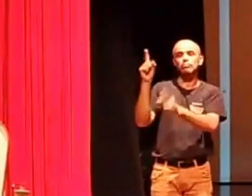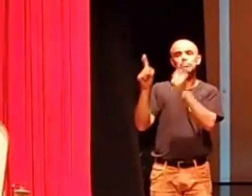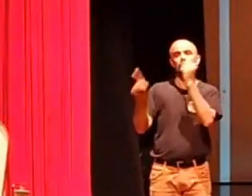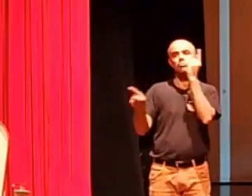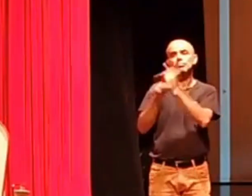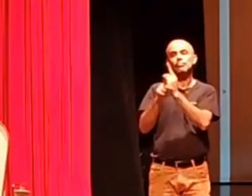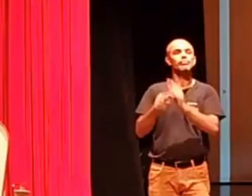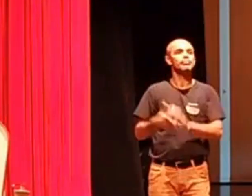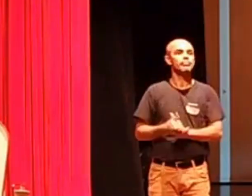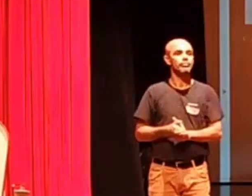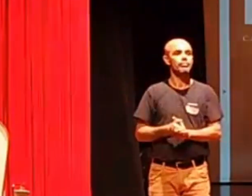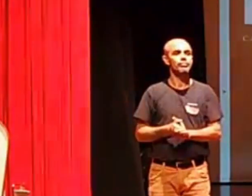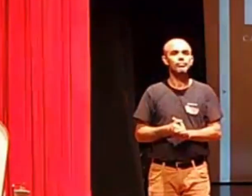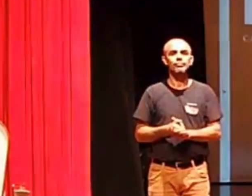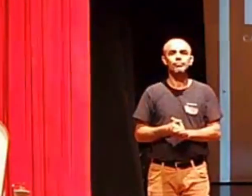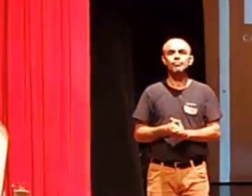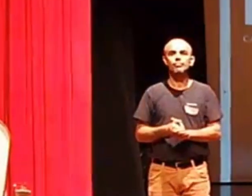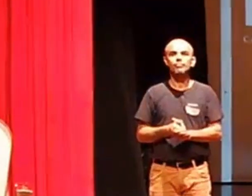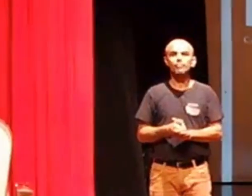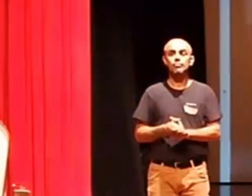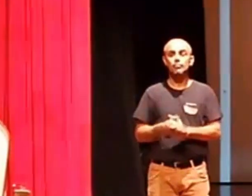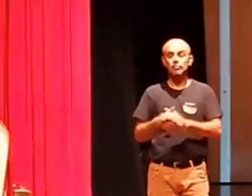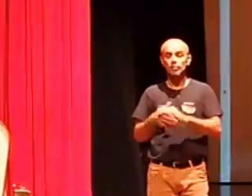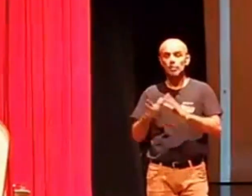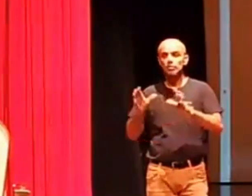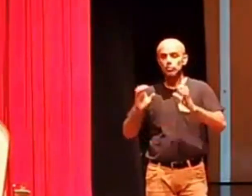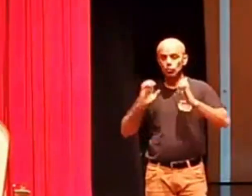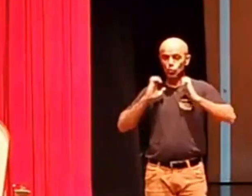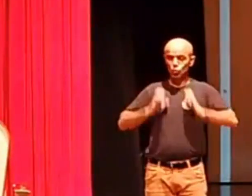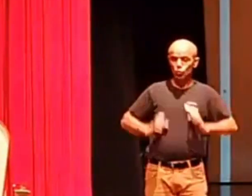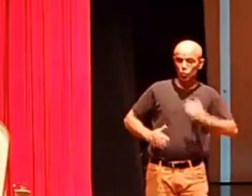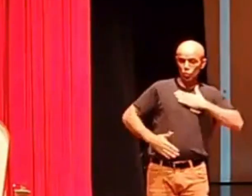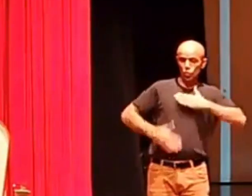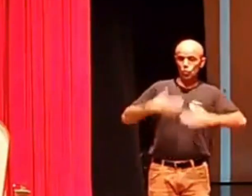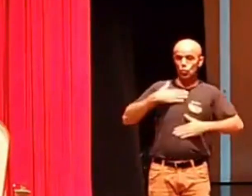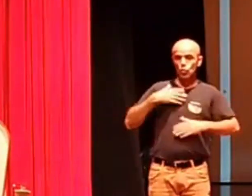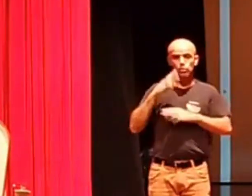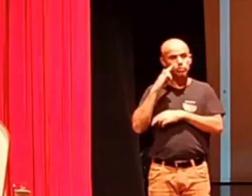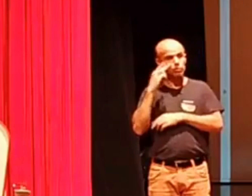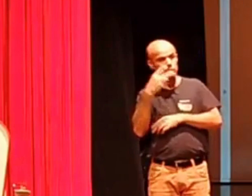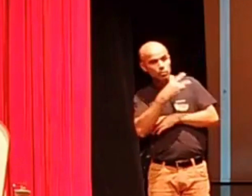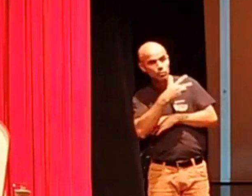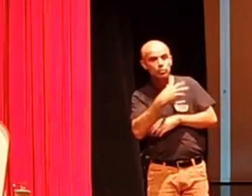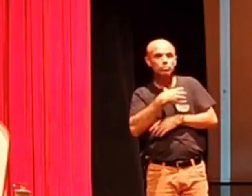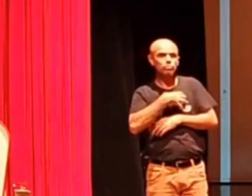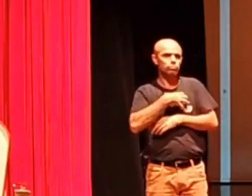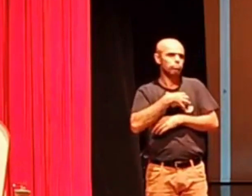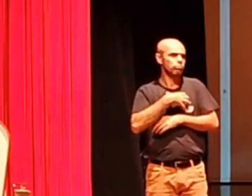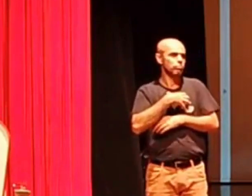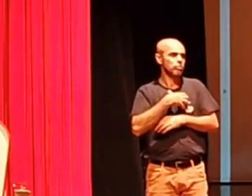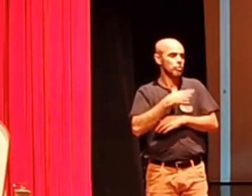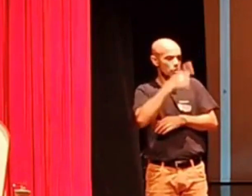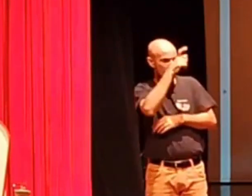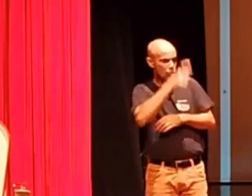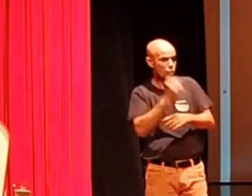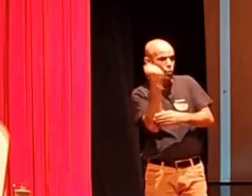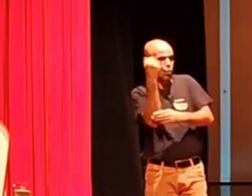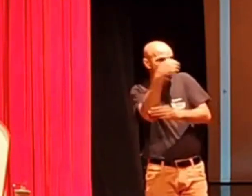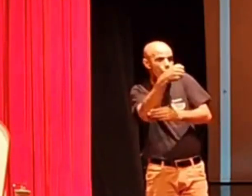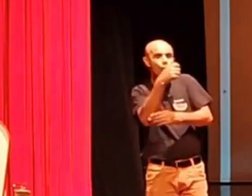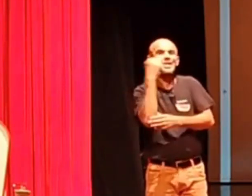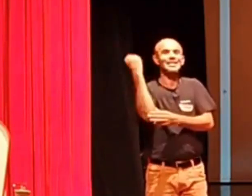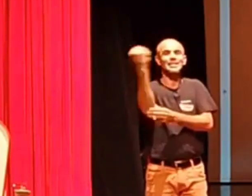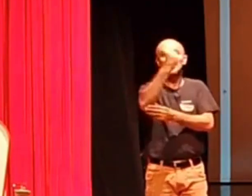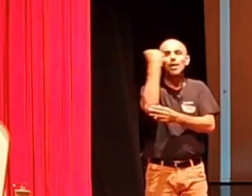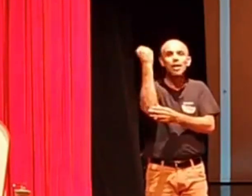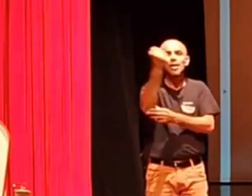As alterações estruturais eu já mencionei para vocês, né? Mas aqui vocês podem visualizar um caso mais grave de escoliose. Então, aqui